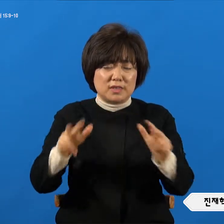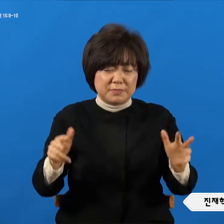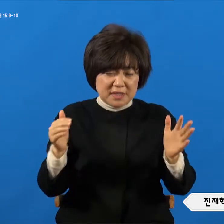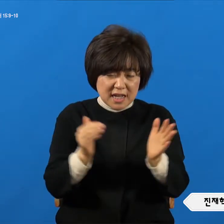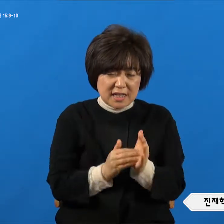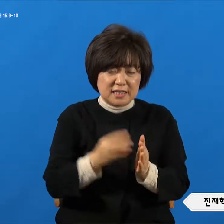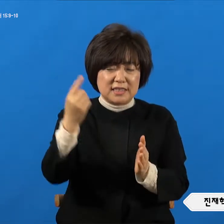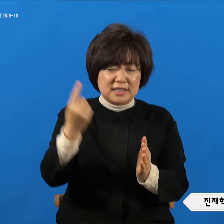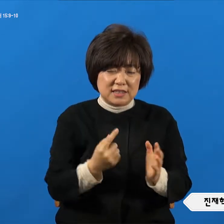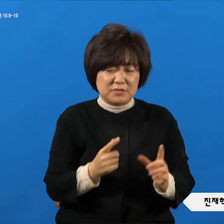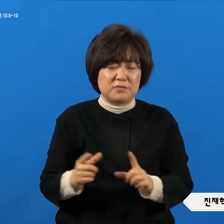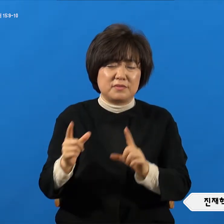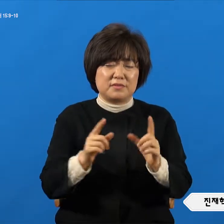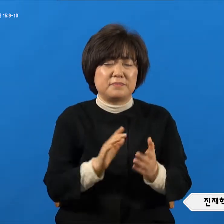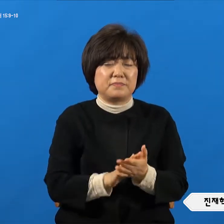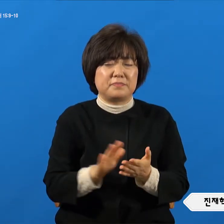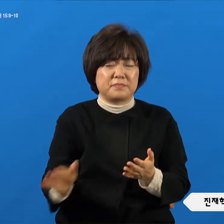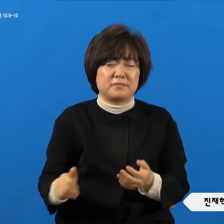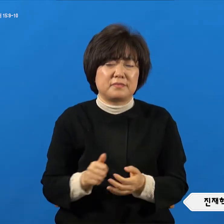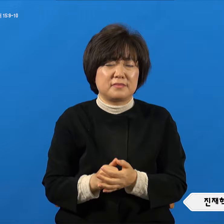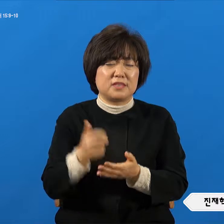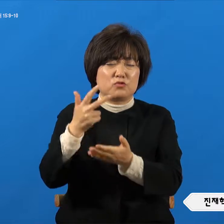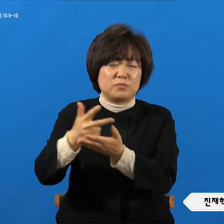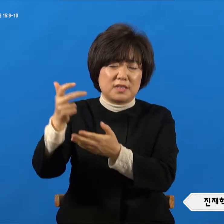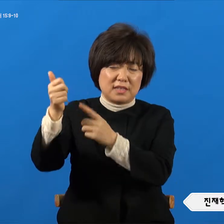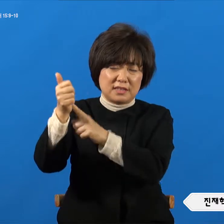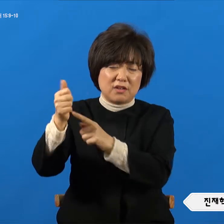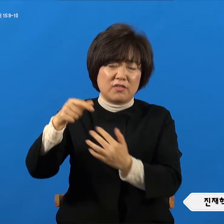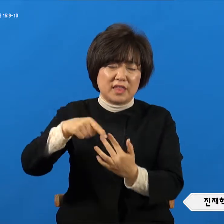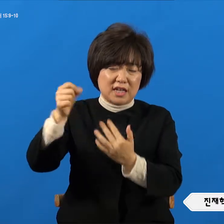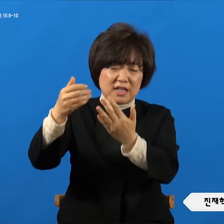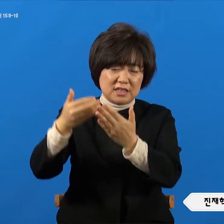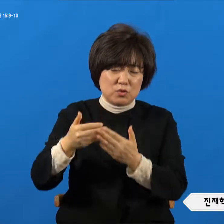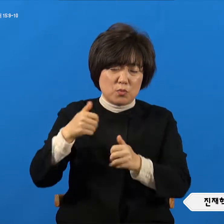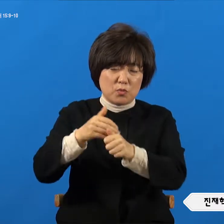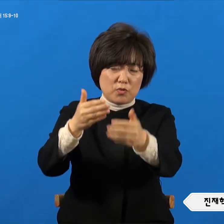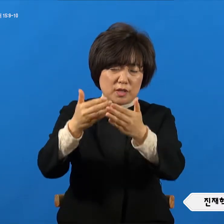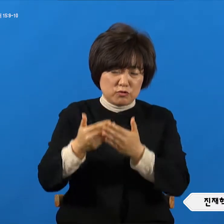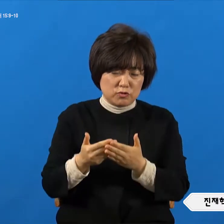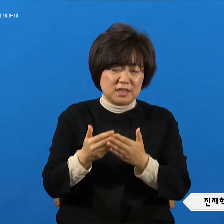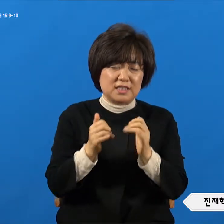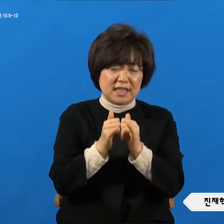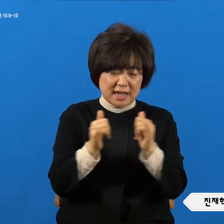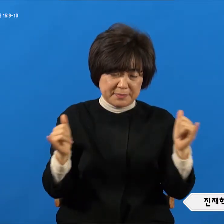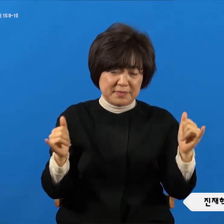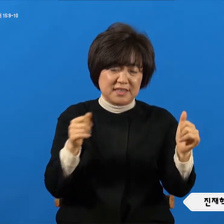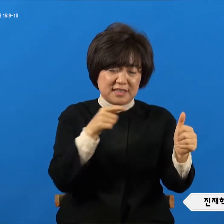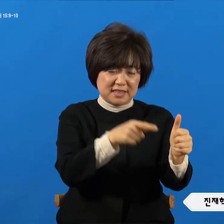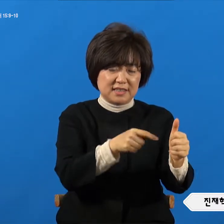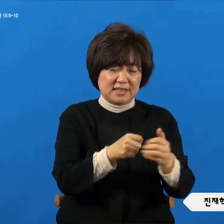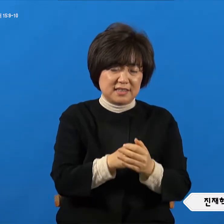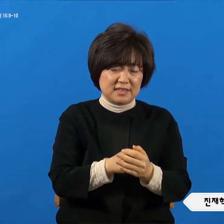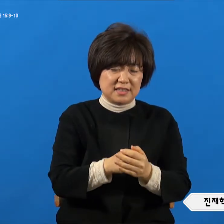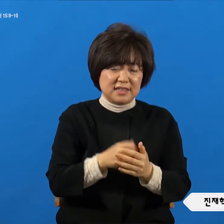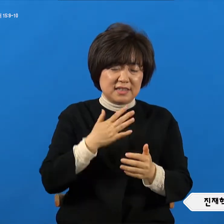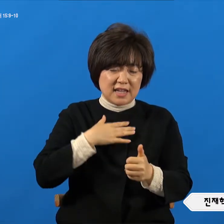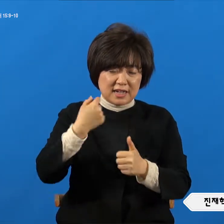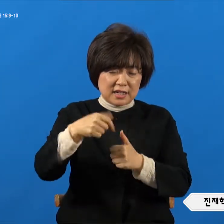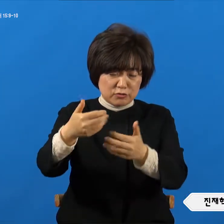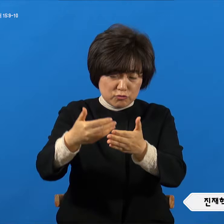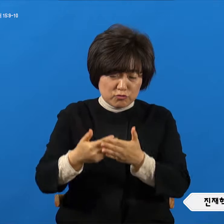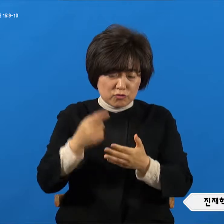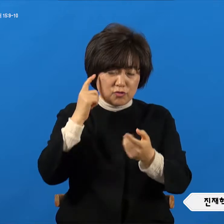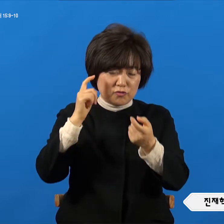여기까지 왔습니다. 주께서 택하시고 보내신 사들을 향해 우리를